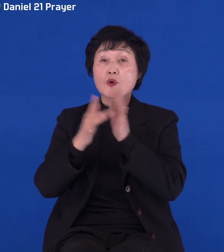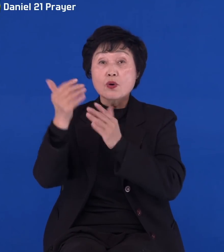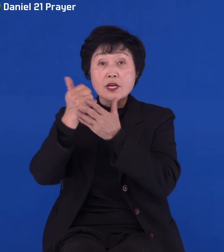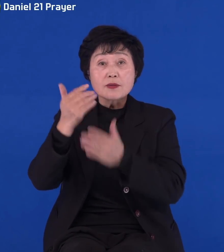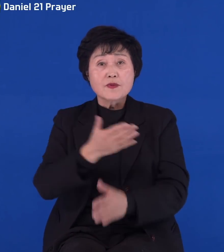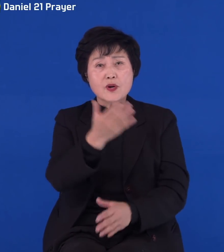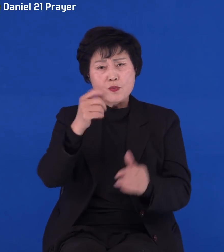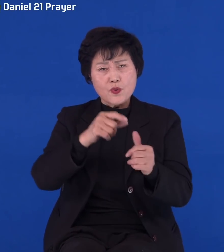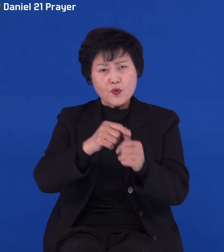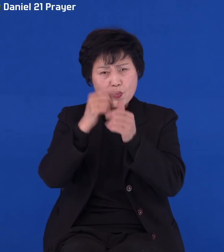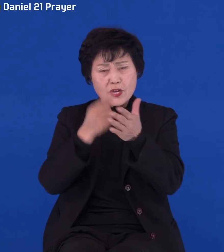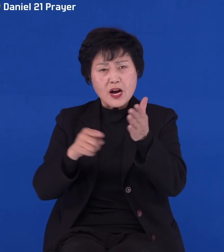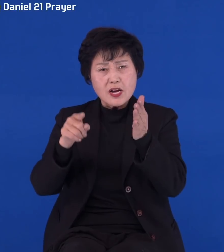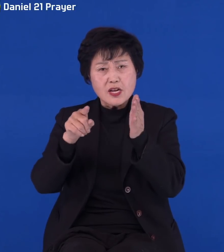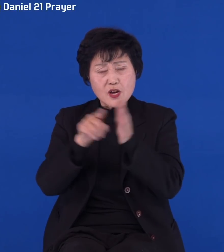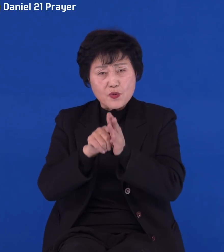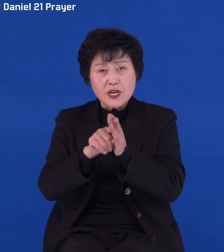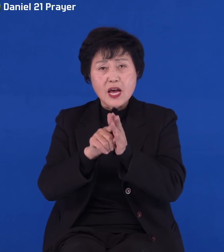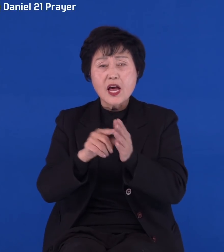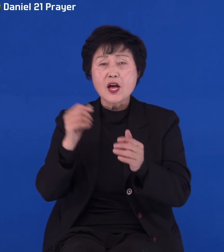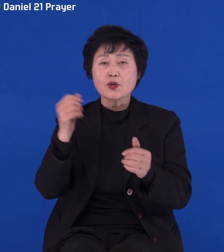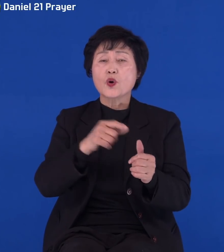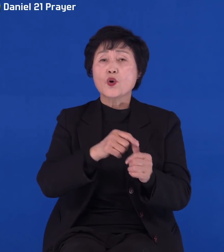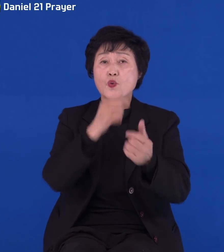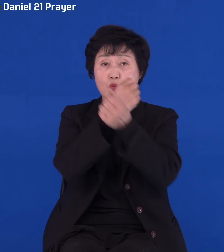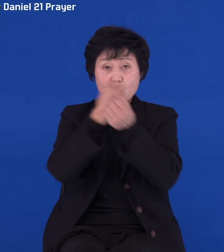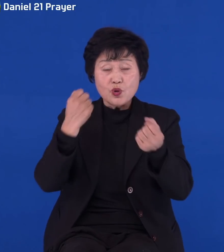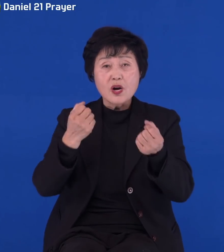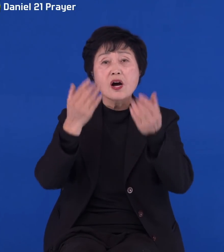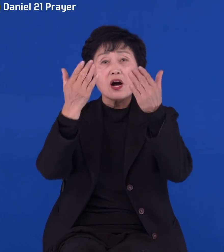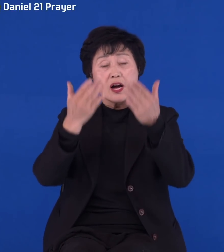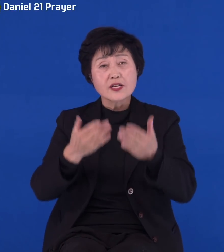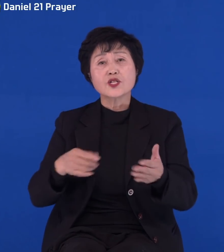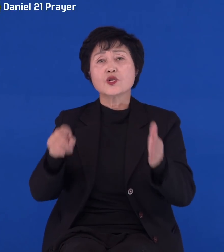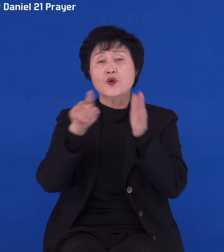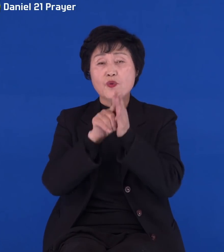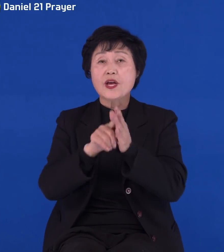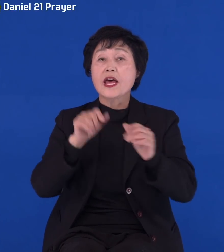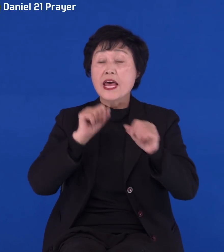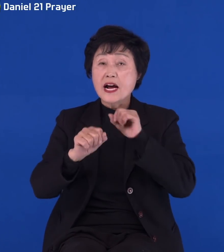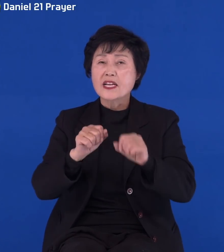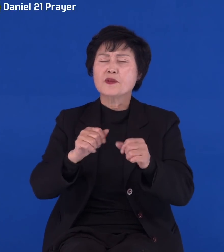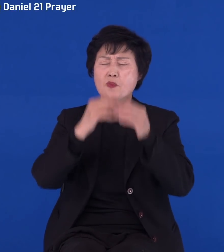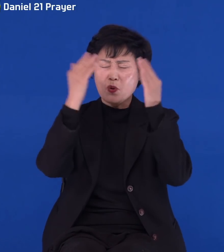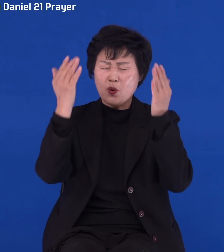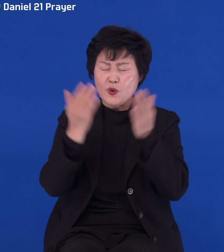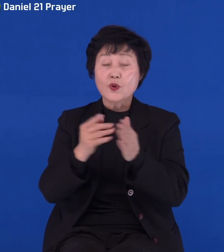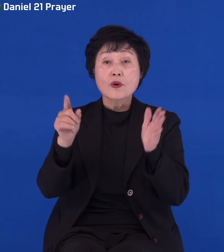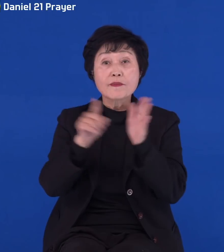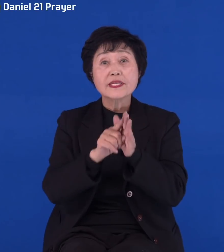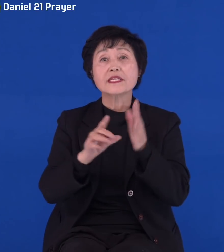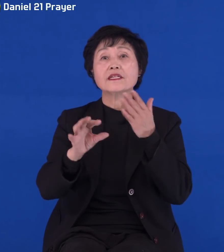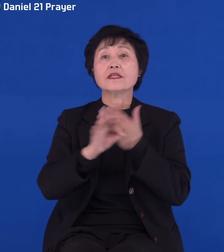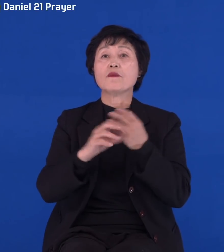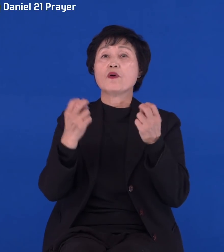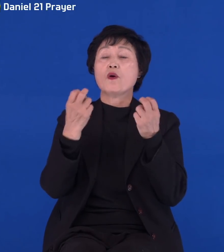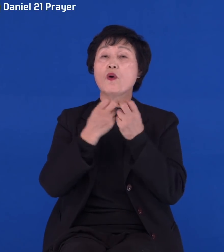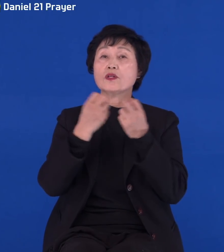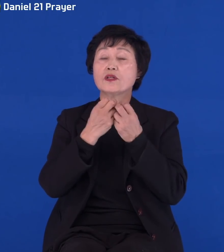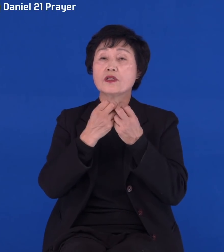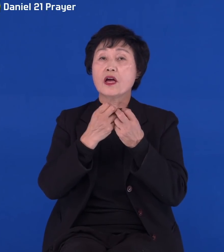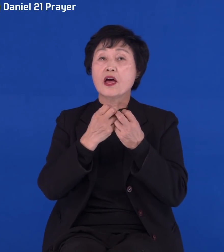여러분을 세상으로부터 구속하시기 위해 이 모든 것을 행하셨다는 것을 정말로 믿는다면, 어떻게 롯의 아내와